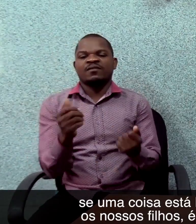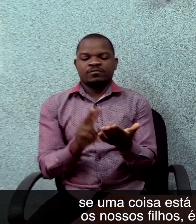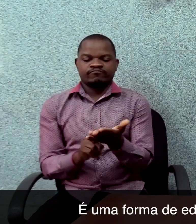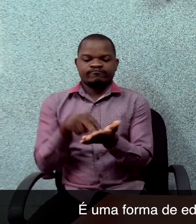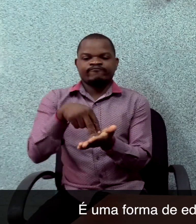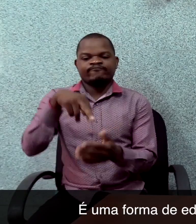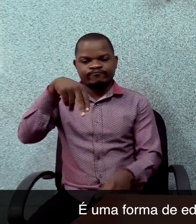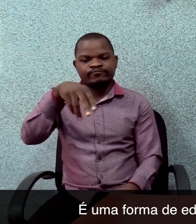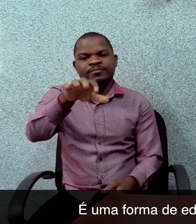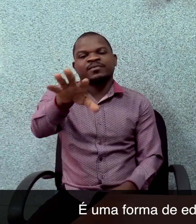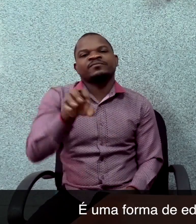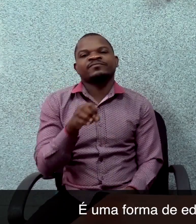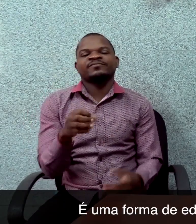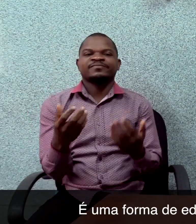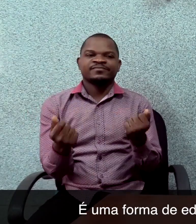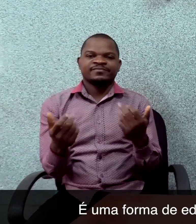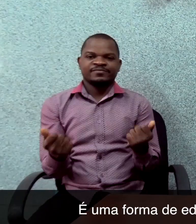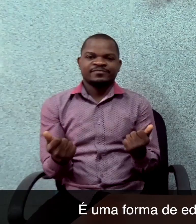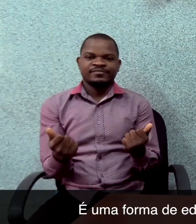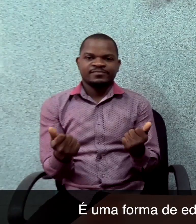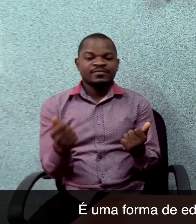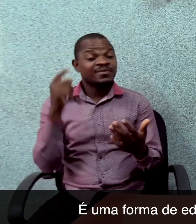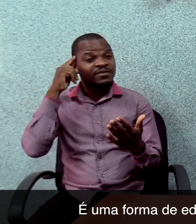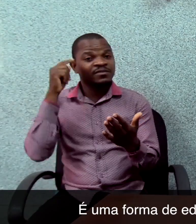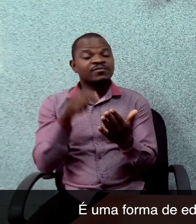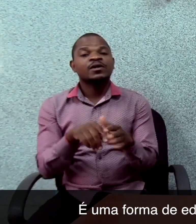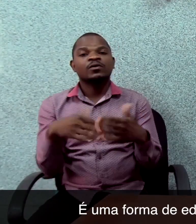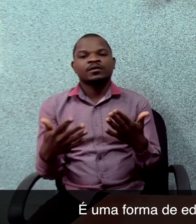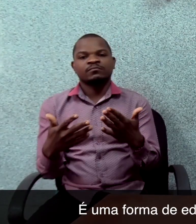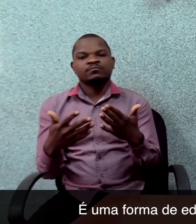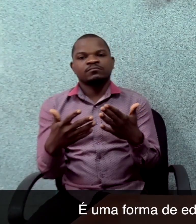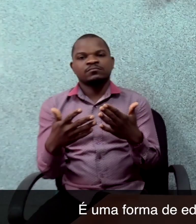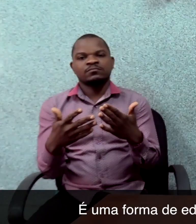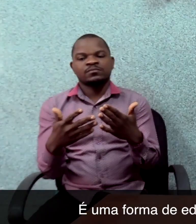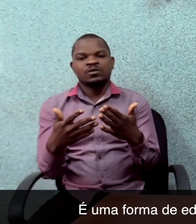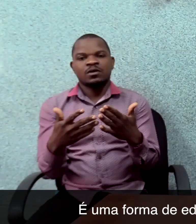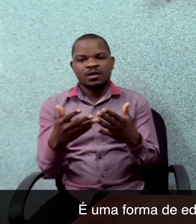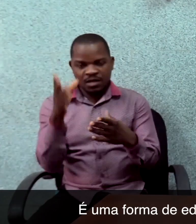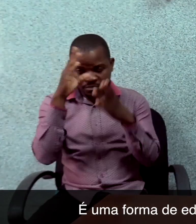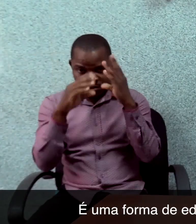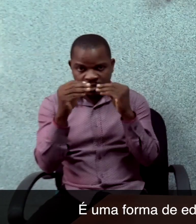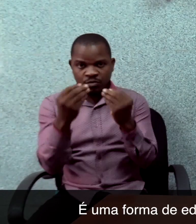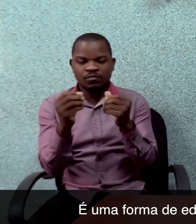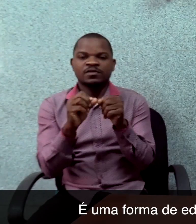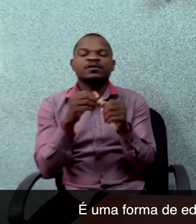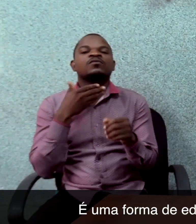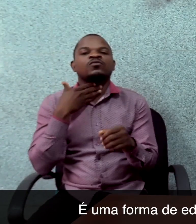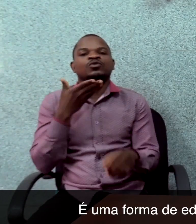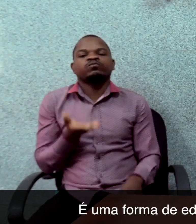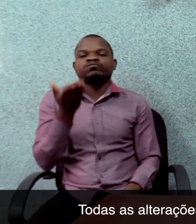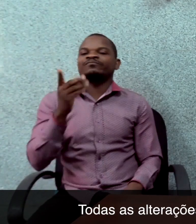buscar. Quer dizer, é uma forma também de educar, para poder não elevarmos essa voz.